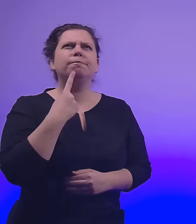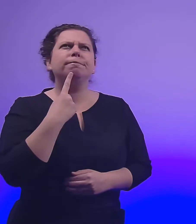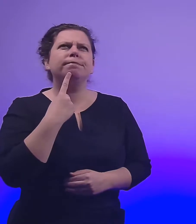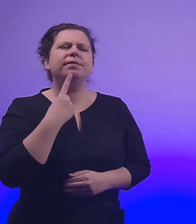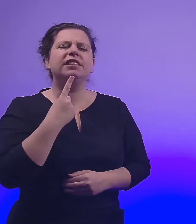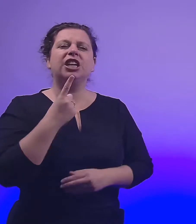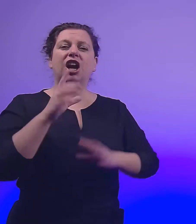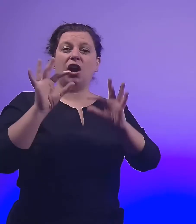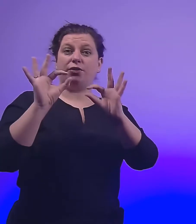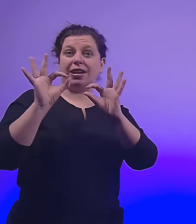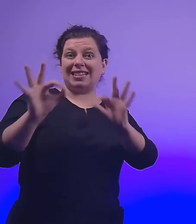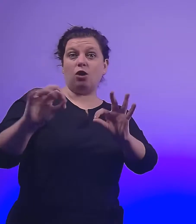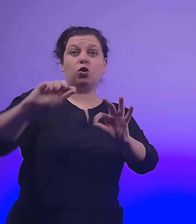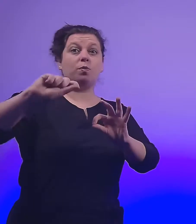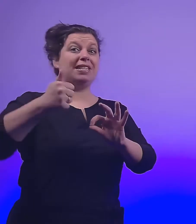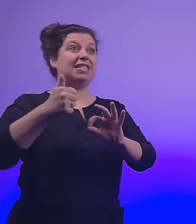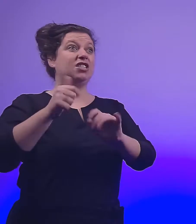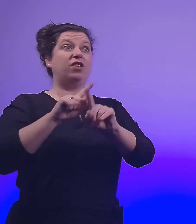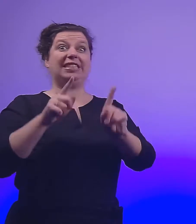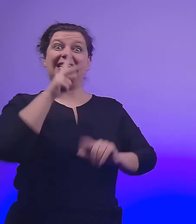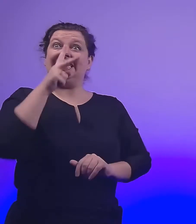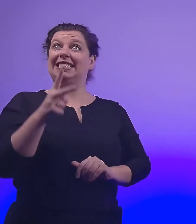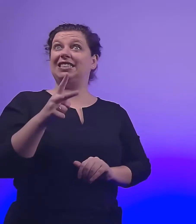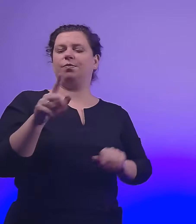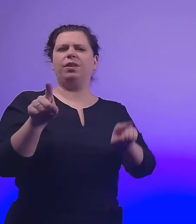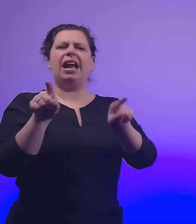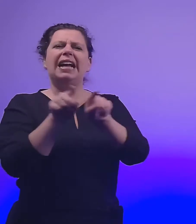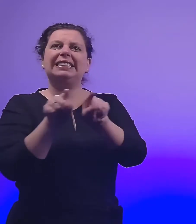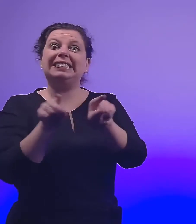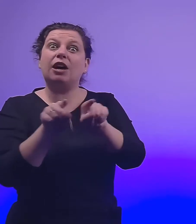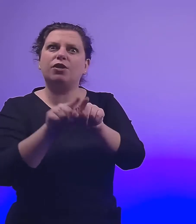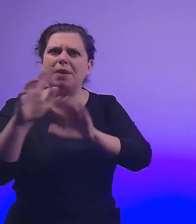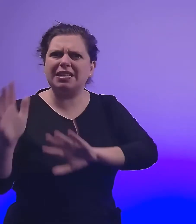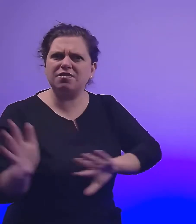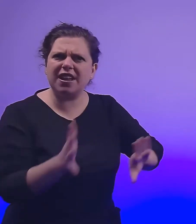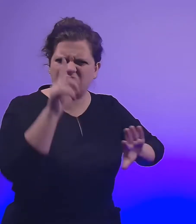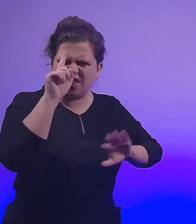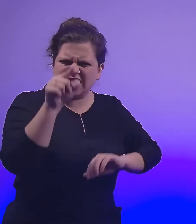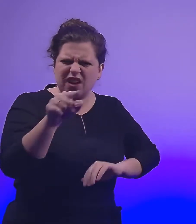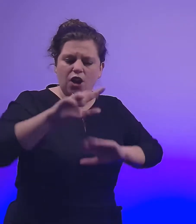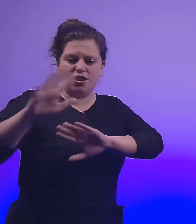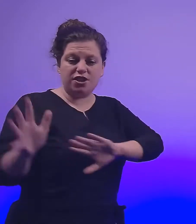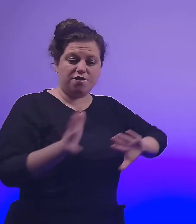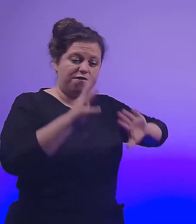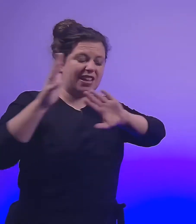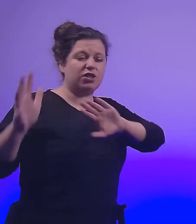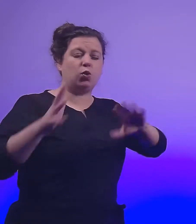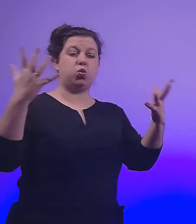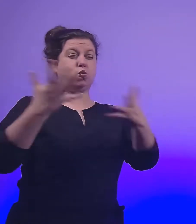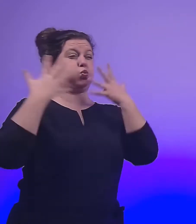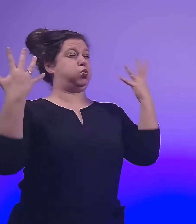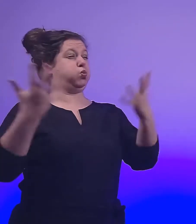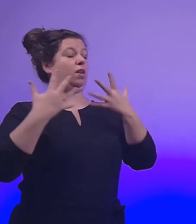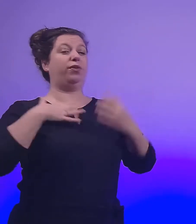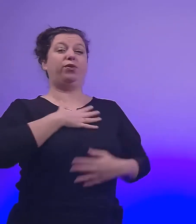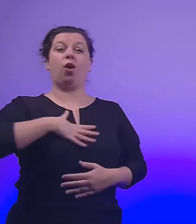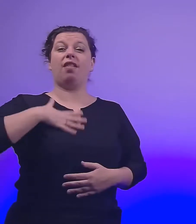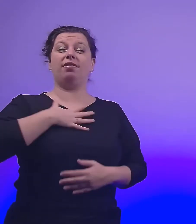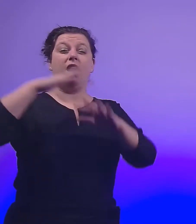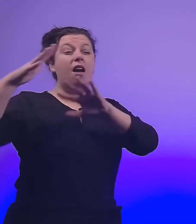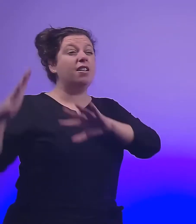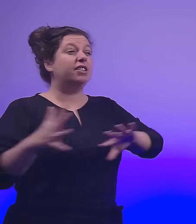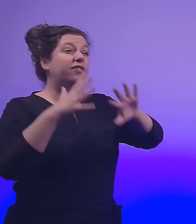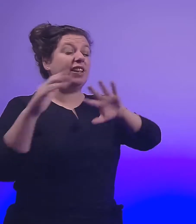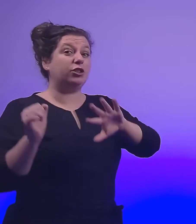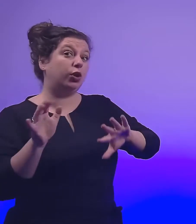vertrouwt op iets wat je niet ziet. Het is net als met de wind. Weet je wel, de wind die kun je voelen. Ja. De wind die kun je horen. Maar de wind kun je toch